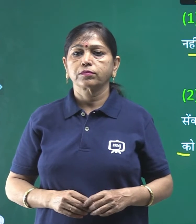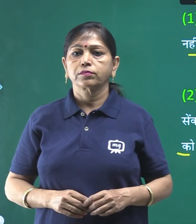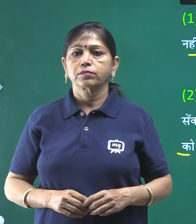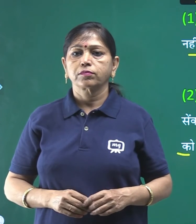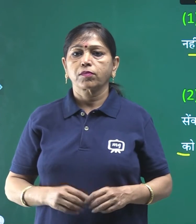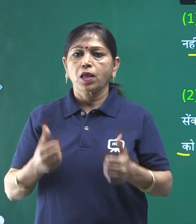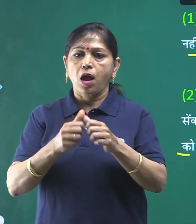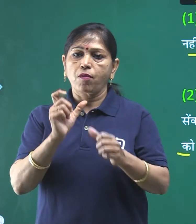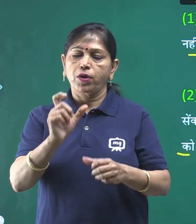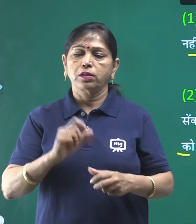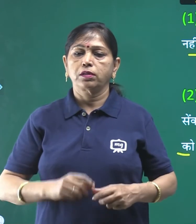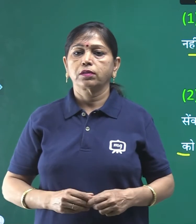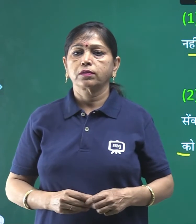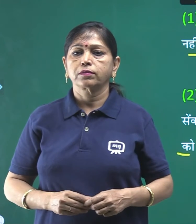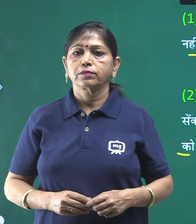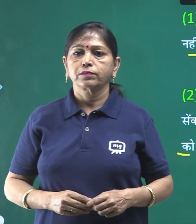आवृत्ति